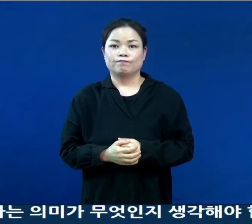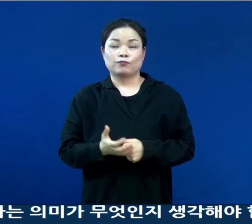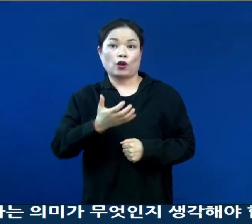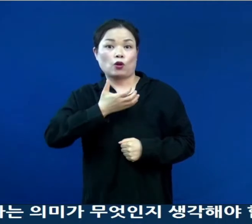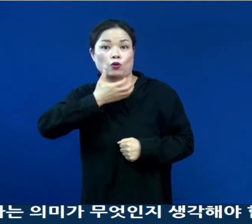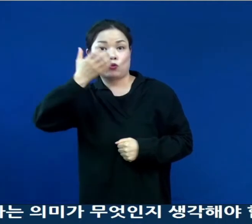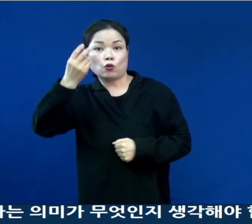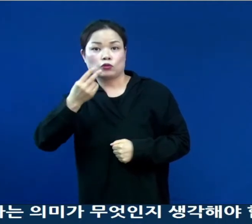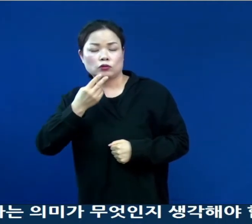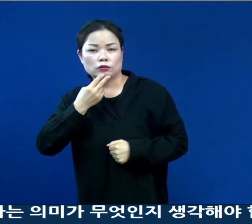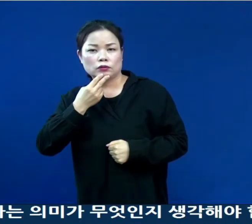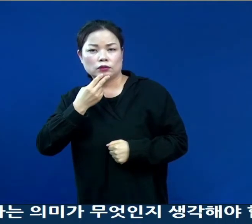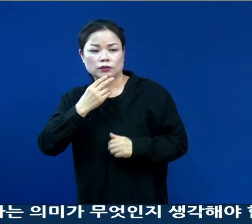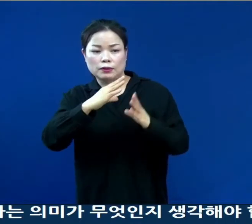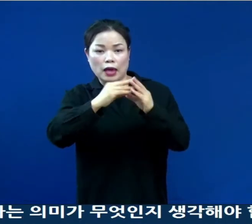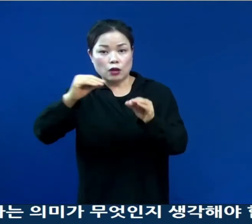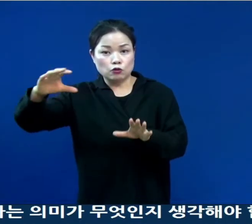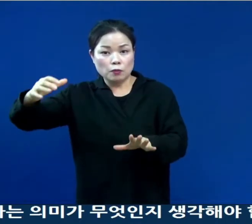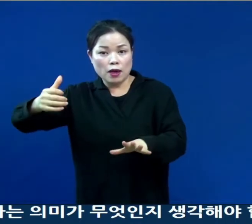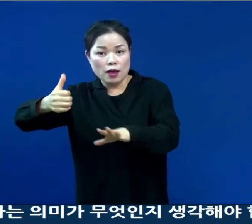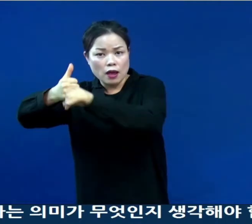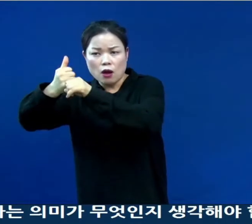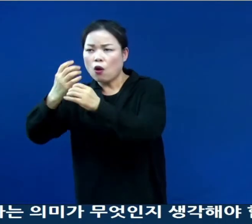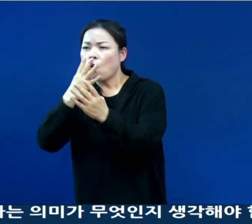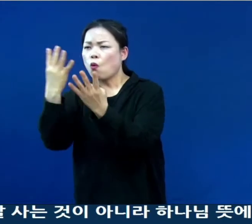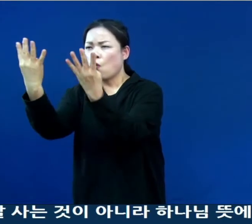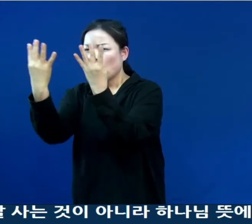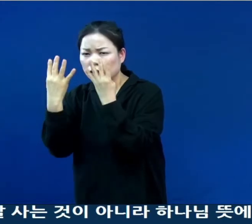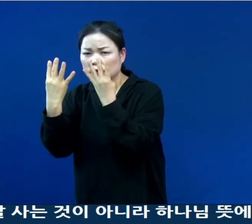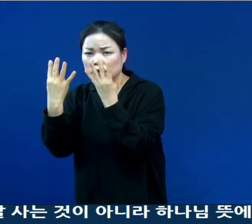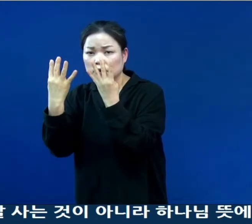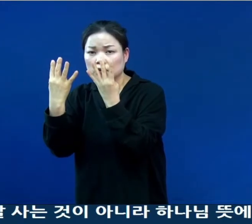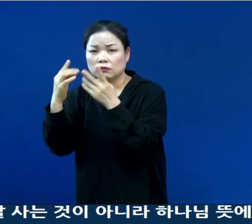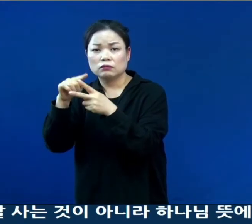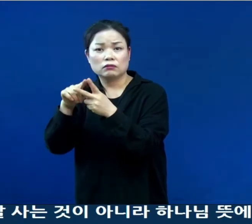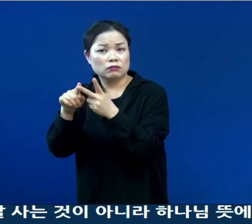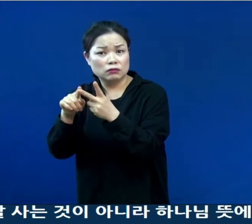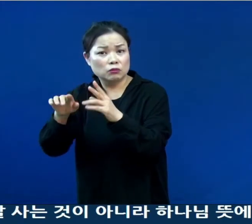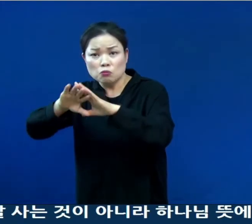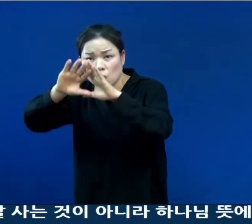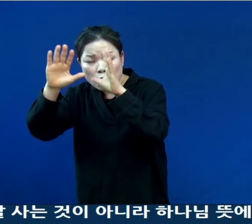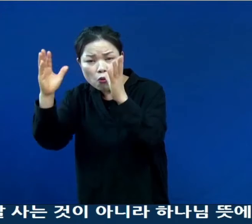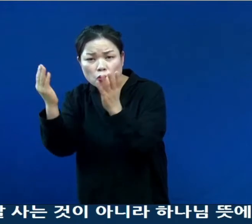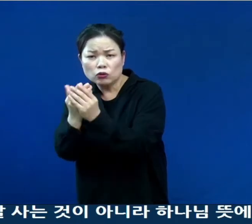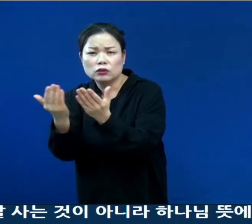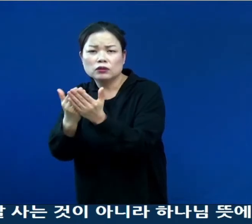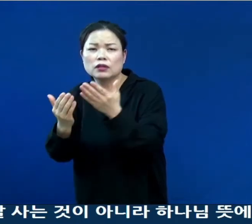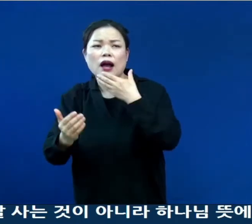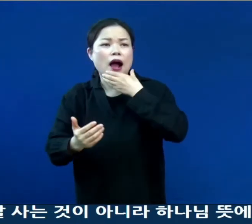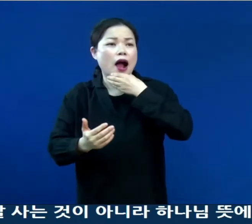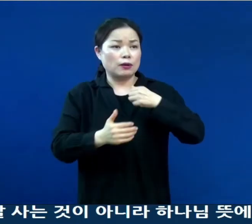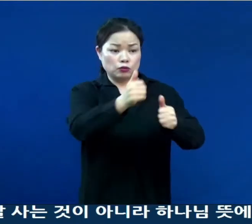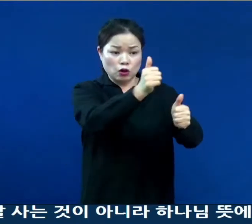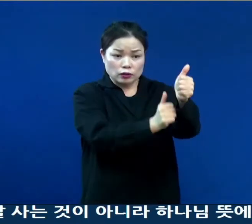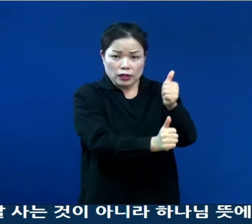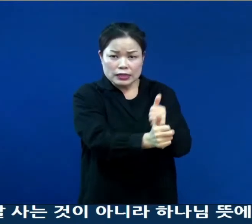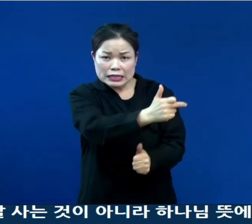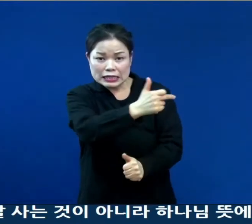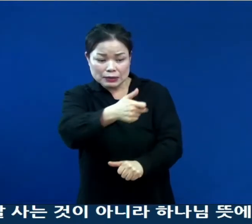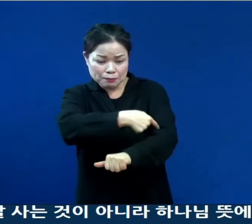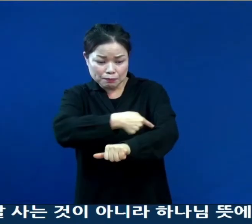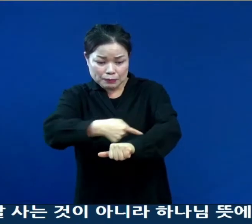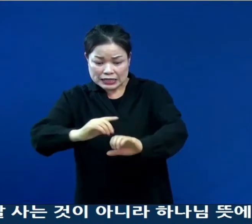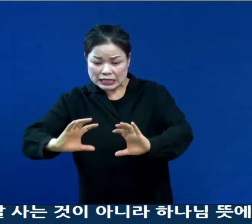요셉이 애굽의 총리가 되든 옥에 갇히든 이 모든 일이 아브라함의 자손으로 하여금 큰